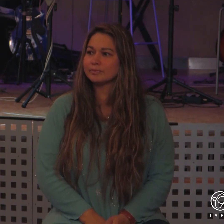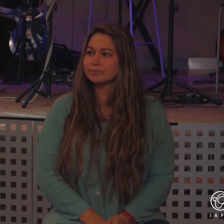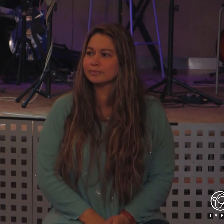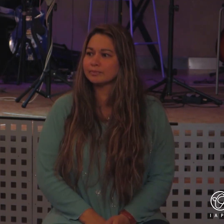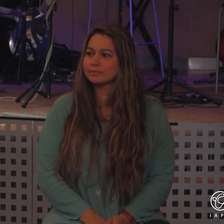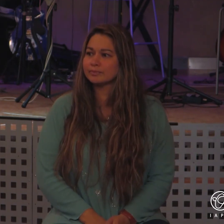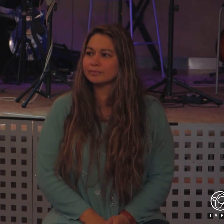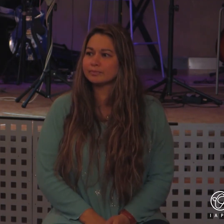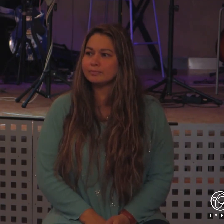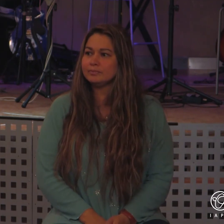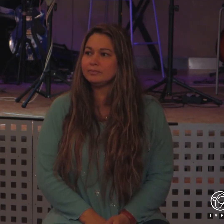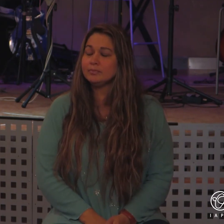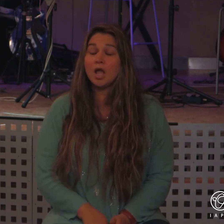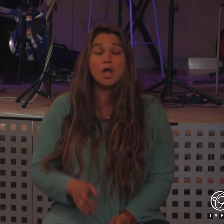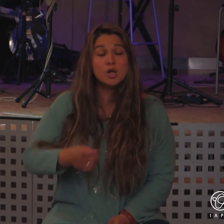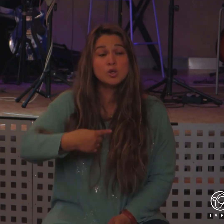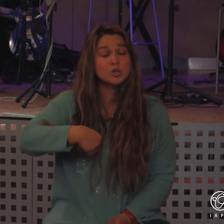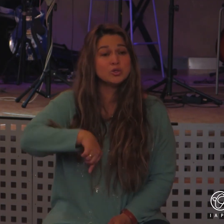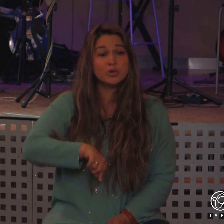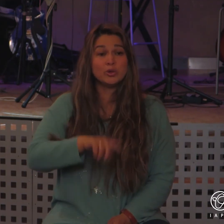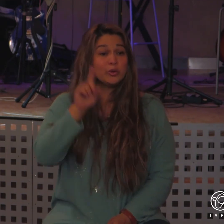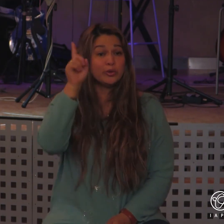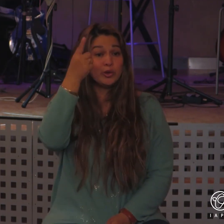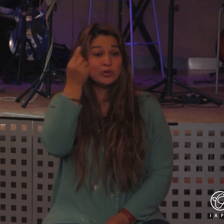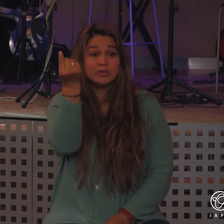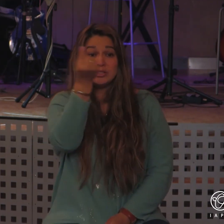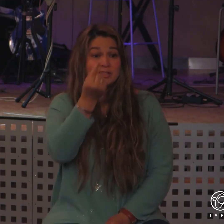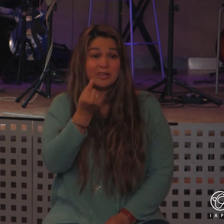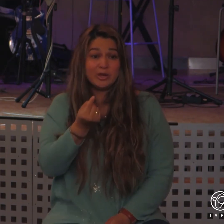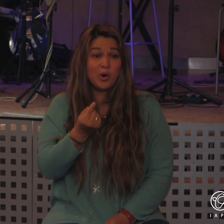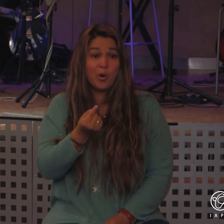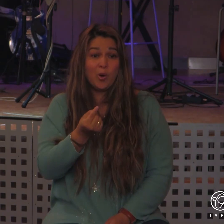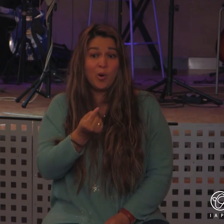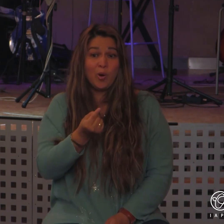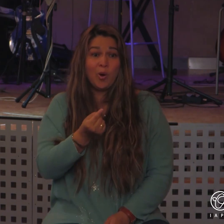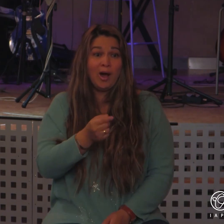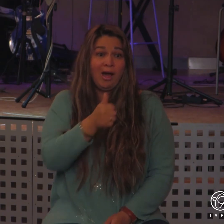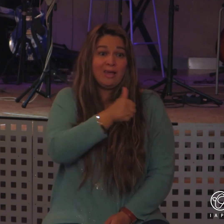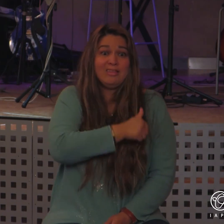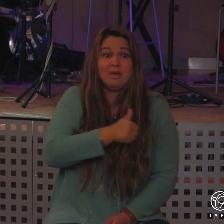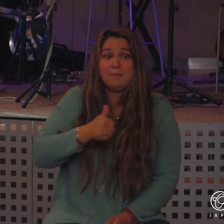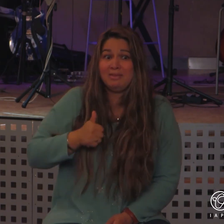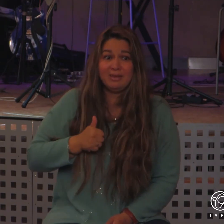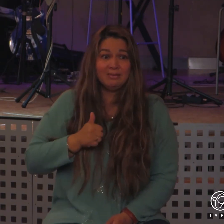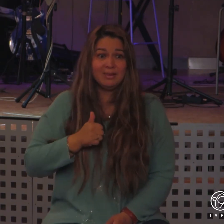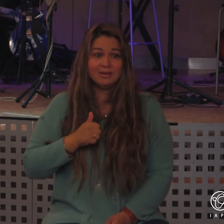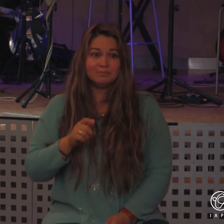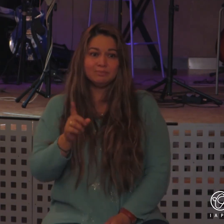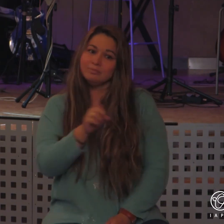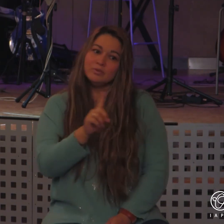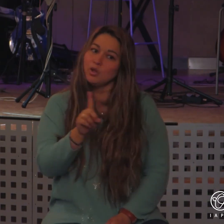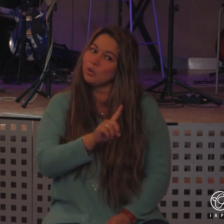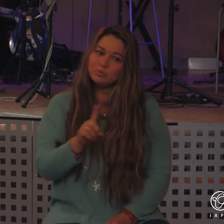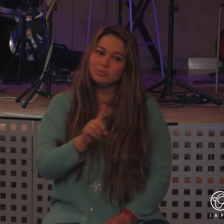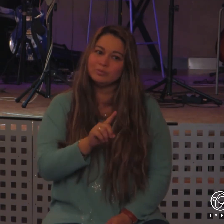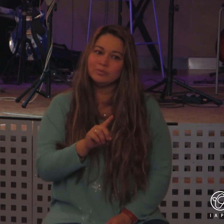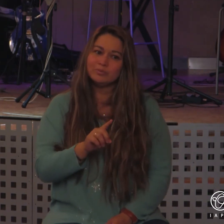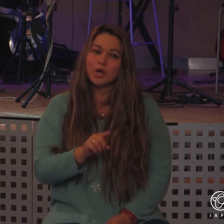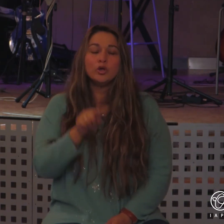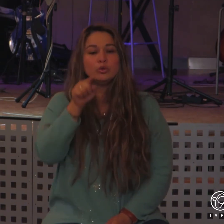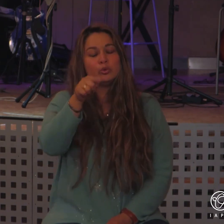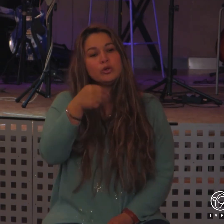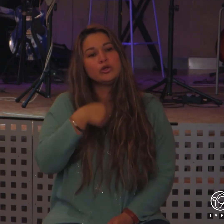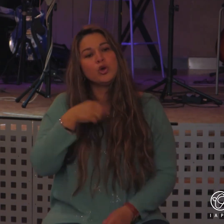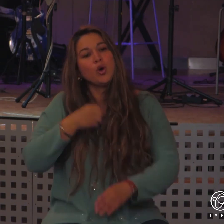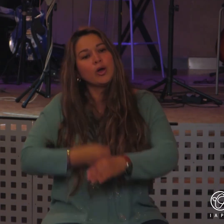Nunca hemos sido diseñados ni creados para ser independientes. Al contrario, todos y cada uno de nosotros hemos